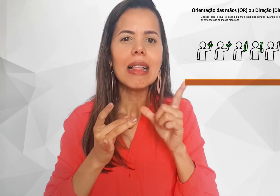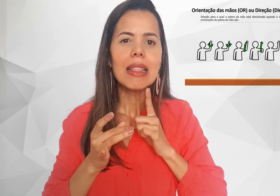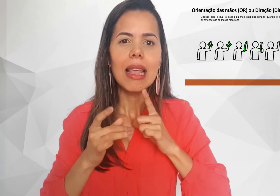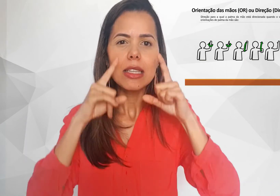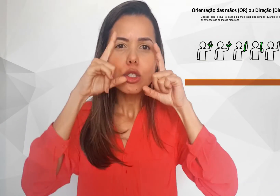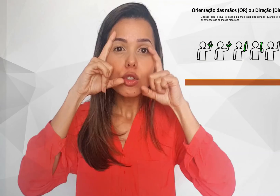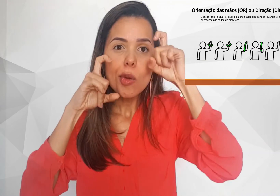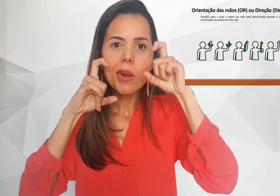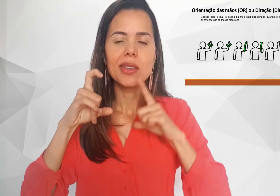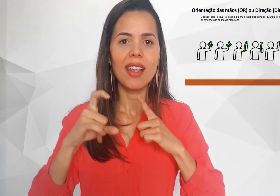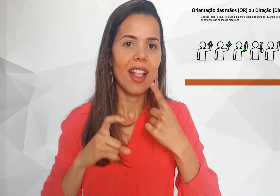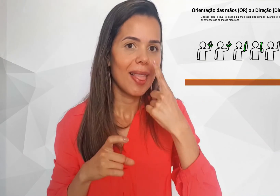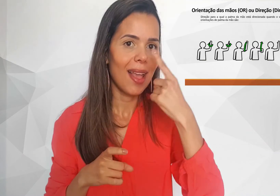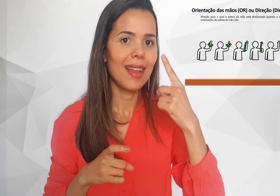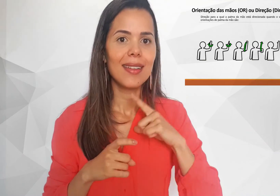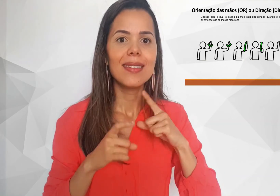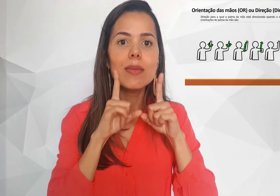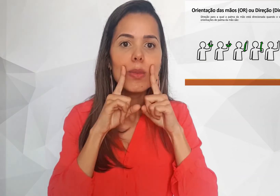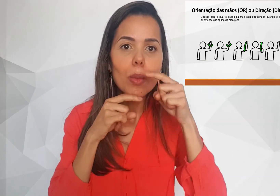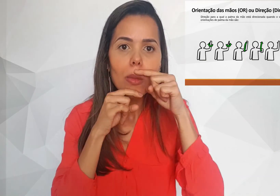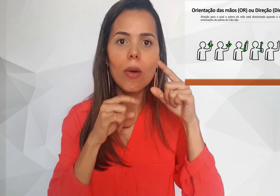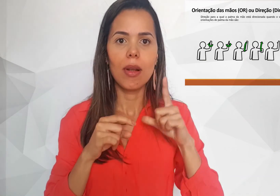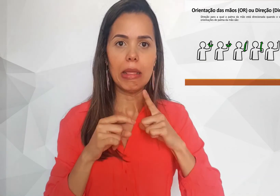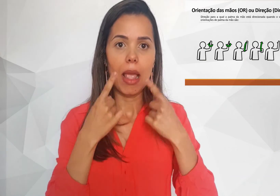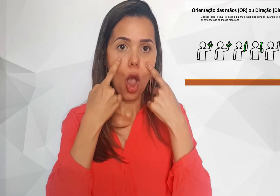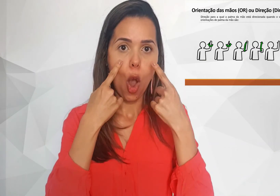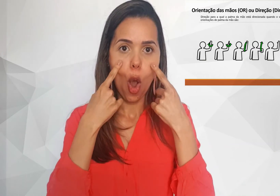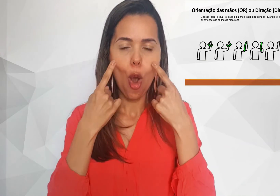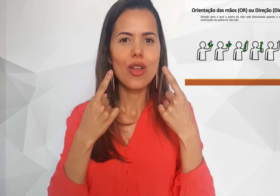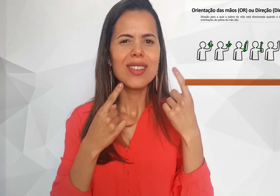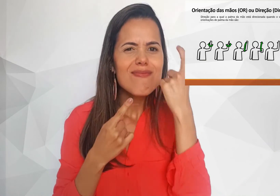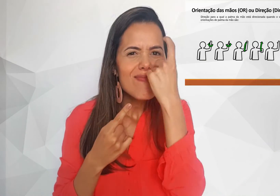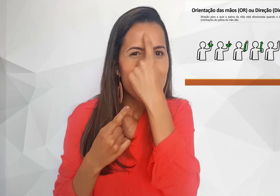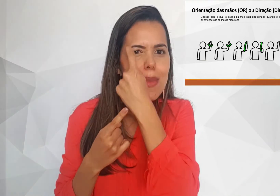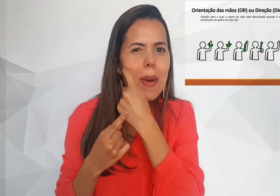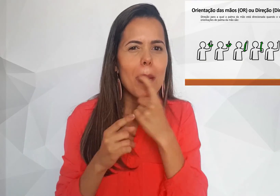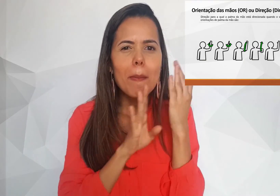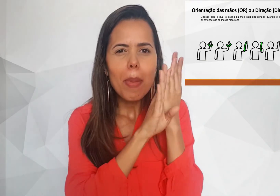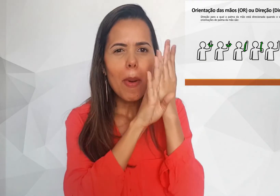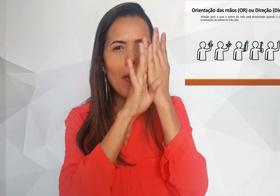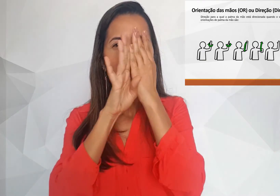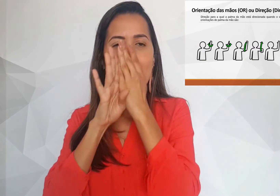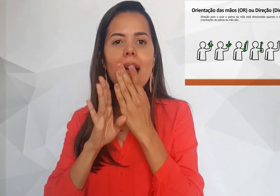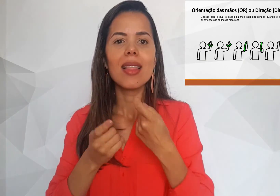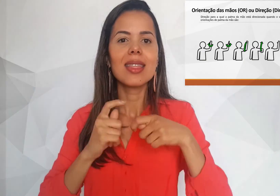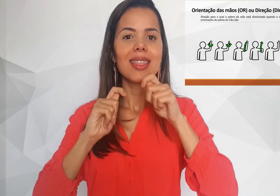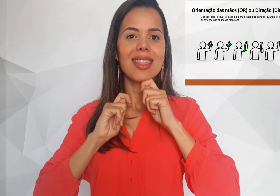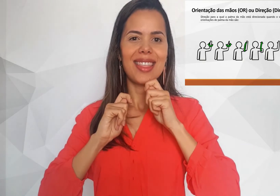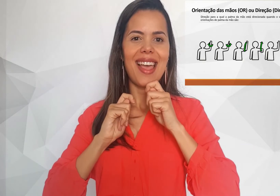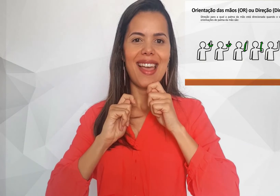Então eu tenho a região da face, mas na face eu tenho sobrancelhas, tenho nariz, tenho boca, tenho olhos. Então cada pontinho desse